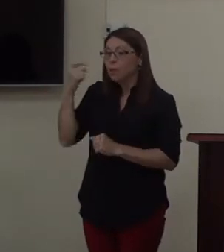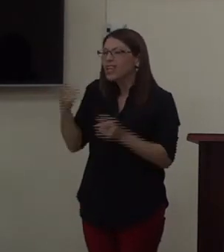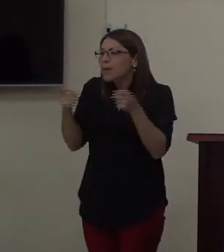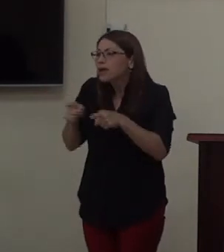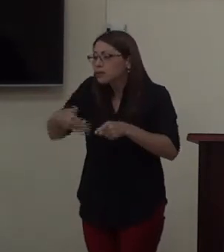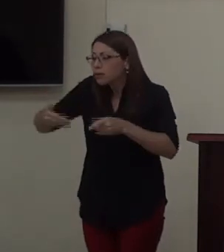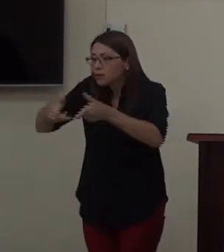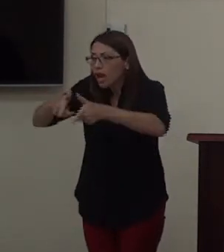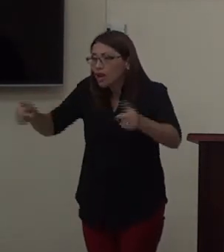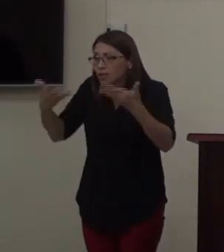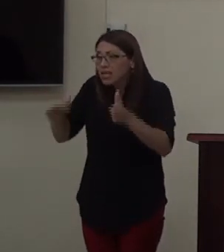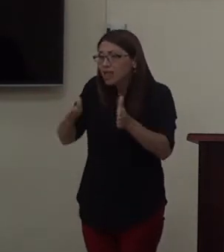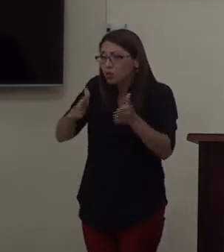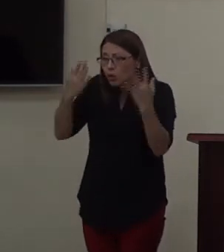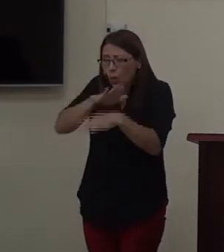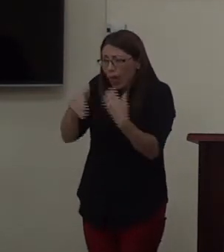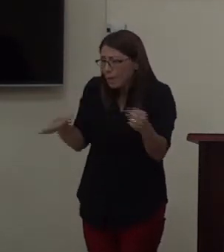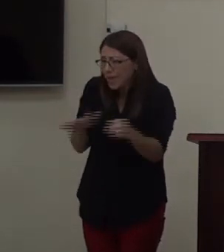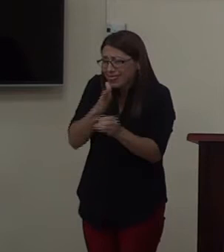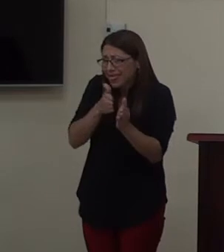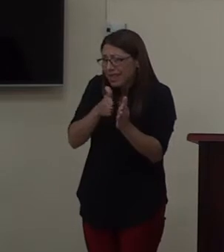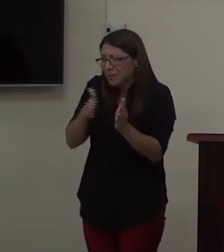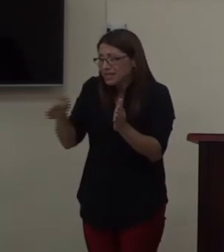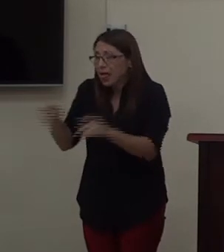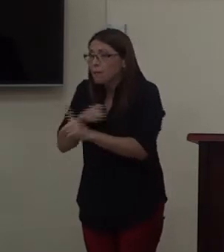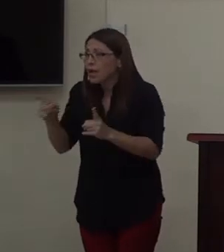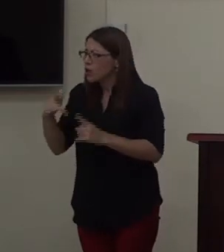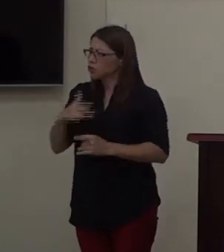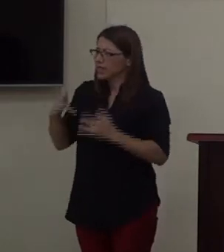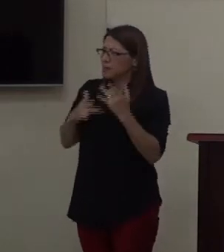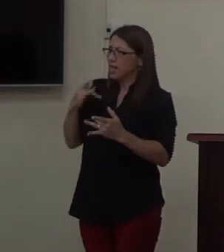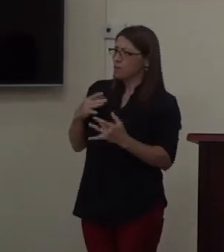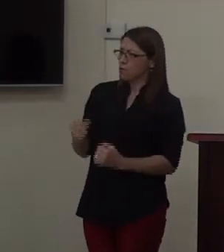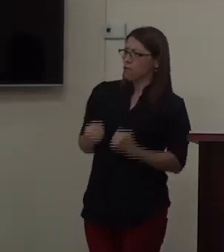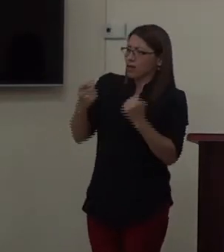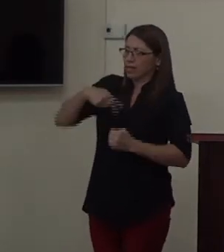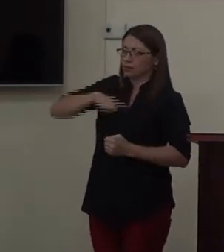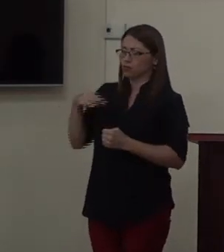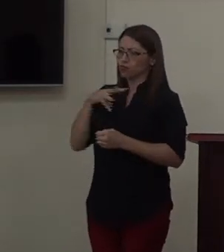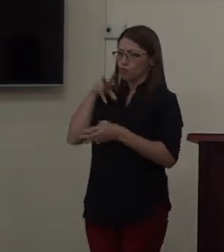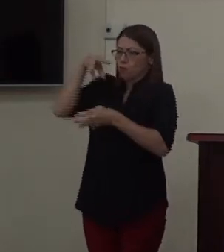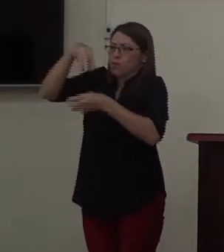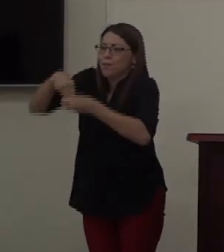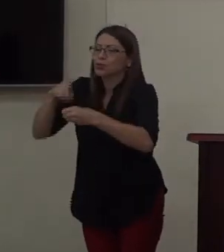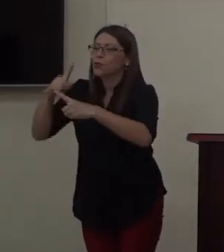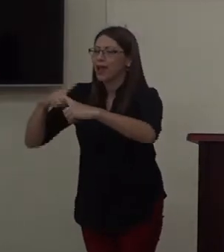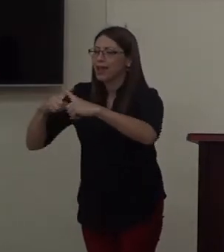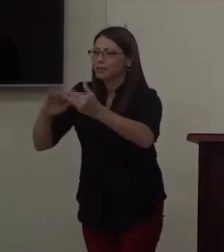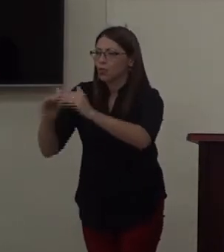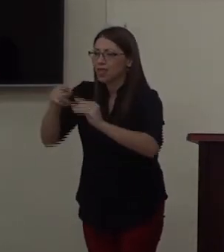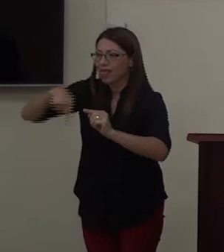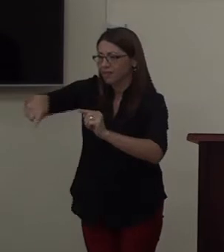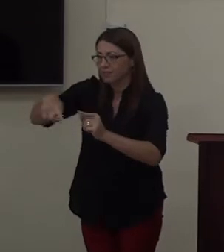lengua está totalmente desplazada, pero hay un sentimiento muy fuerte de que somos miembros de X comunidad? Tal vez no podamos ahí